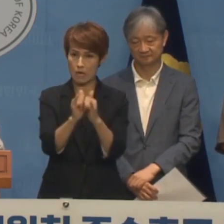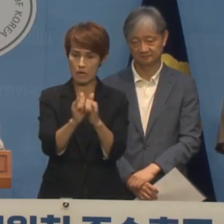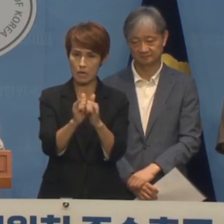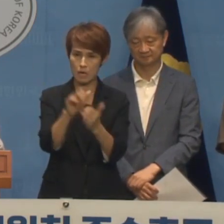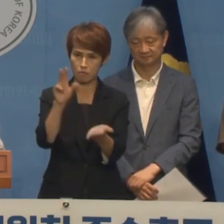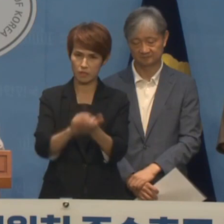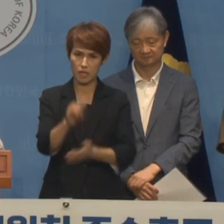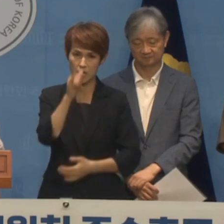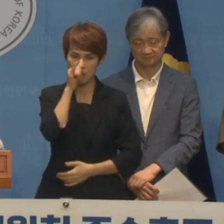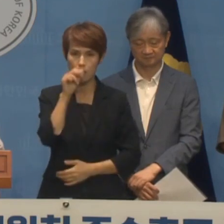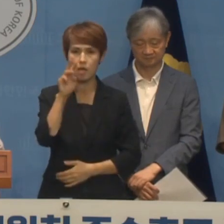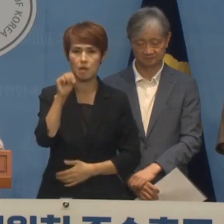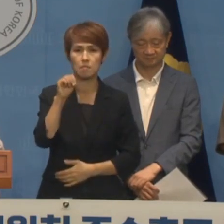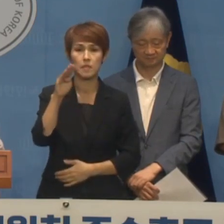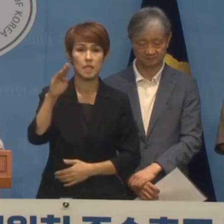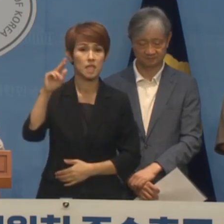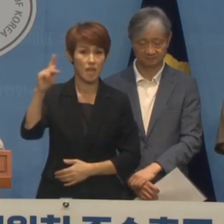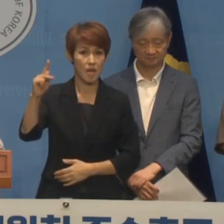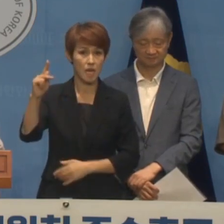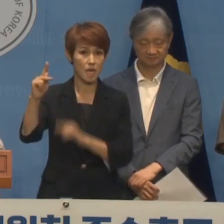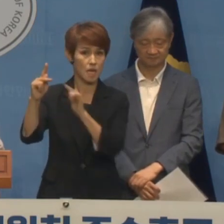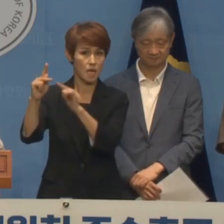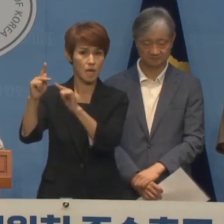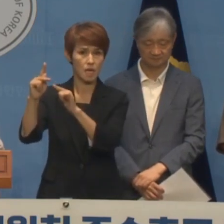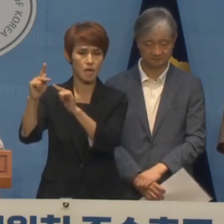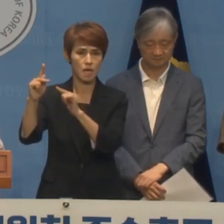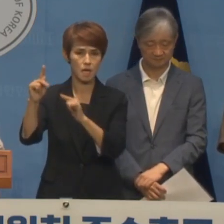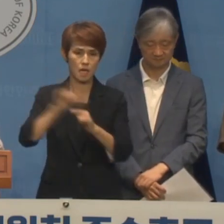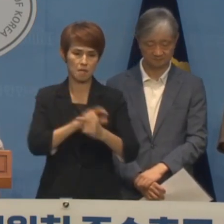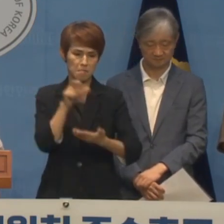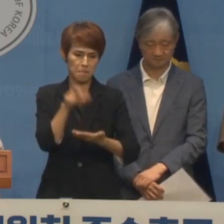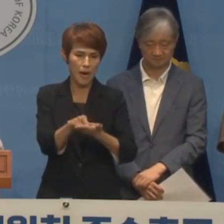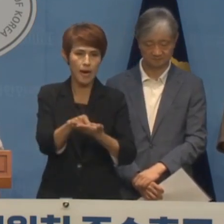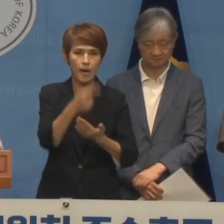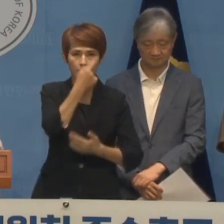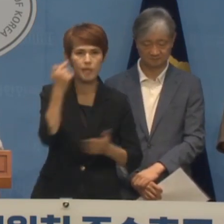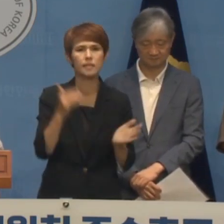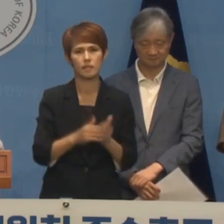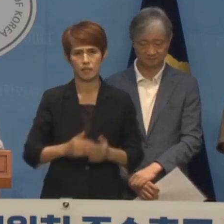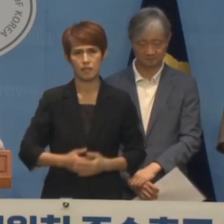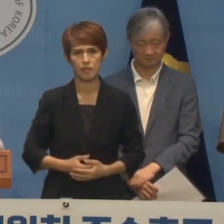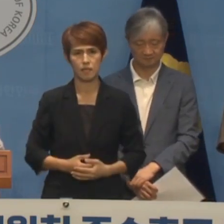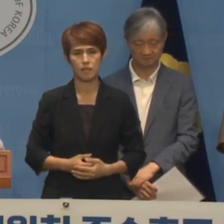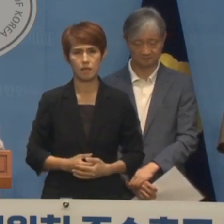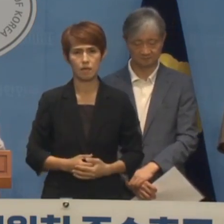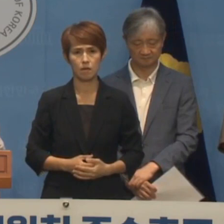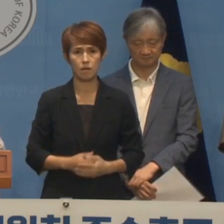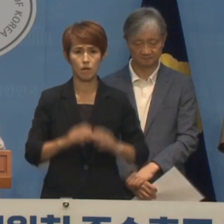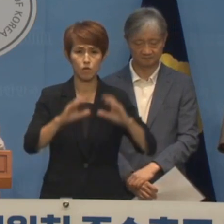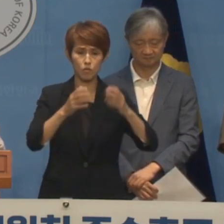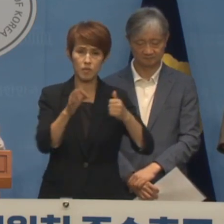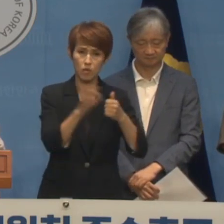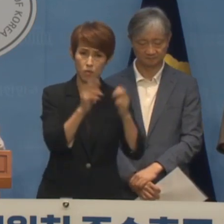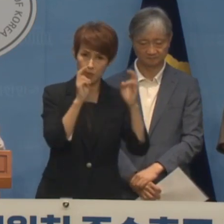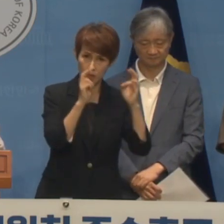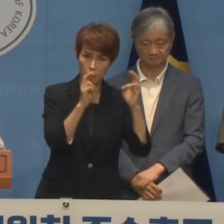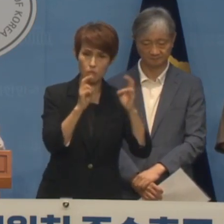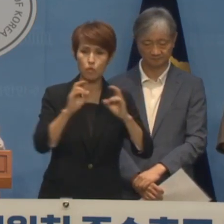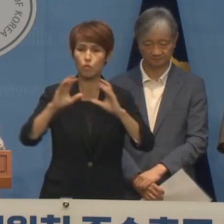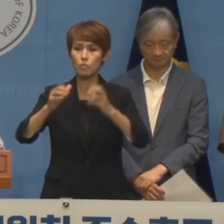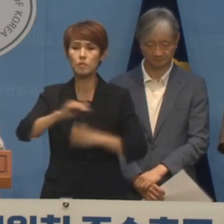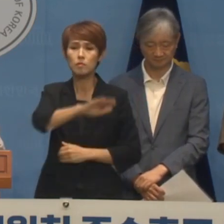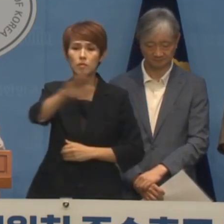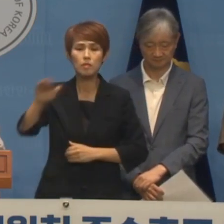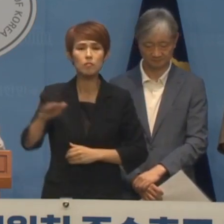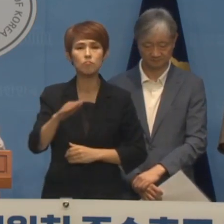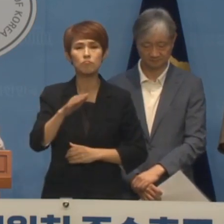지탄받고 있는 MBK 파트너스가 포함되어 있는 것을 확인할 수 있었습니다. 국민연금은 국민들의